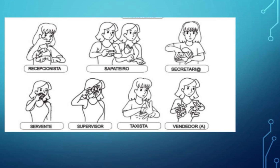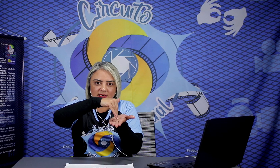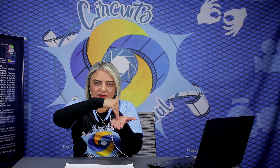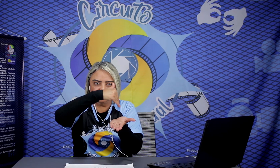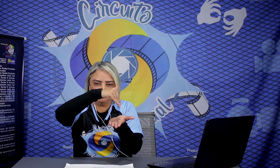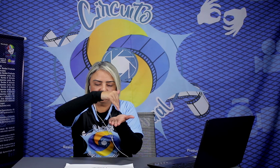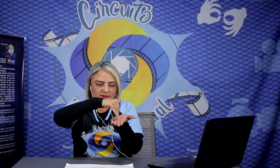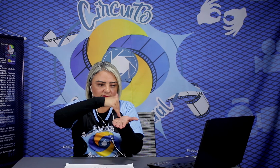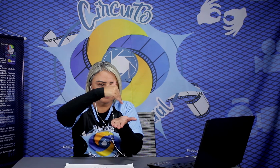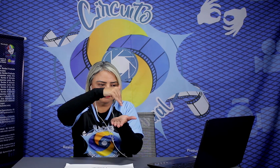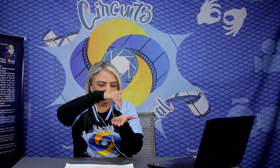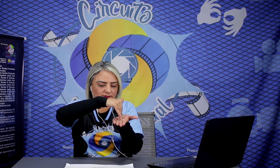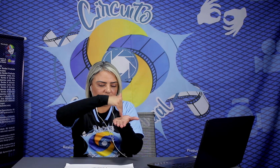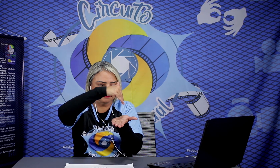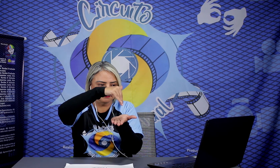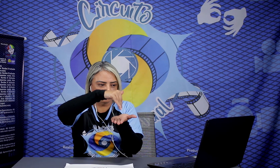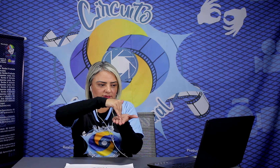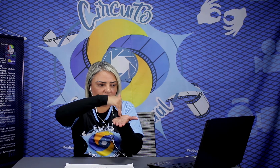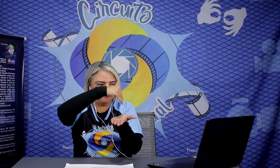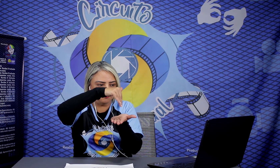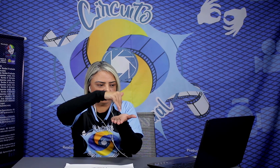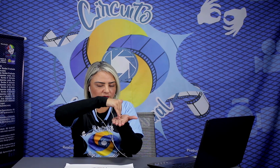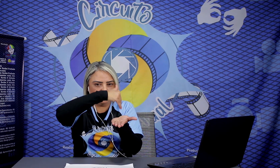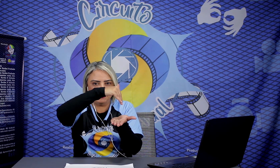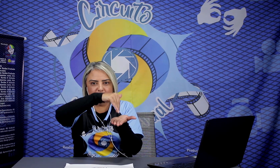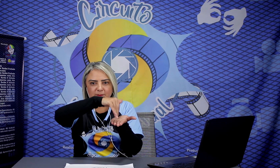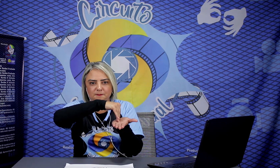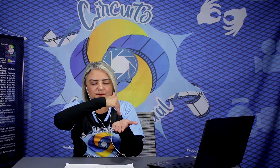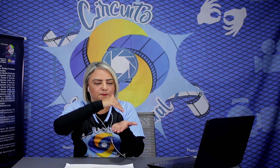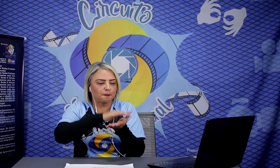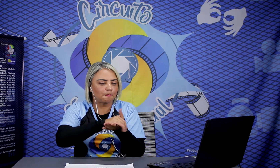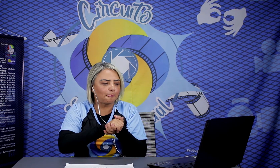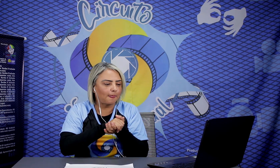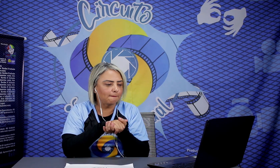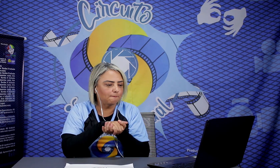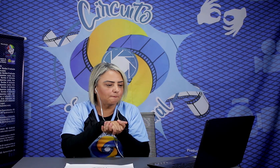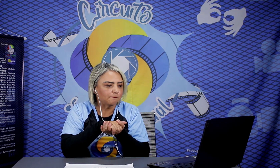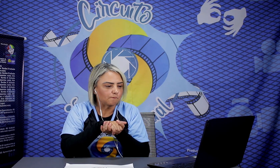Secretária, já foi, né?